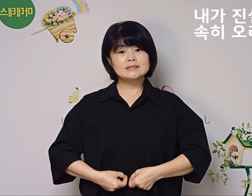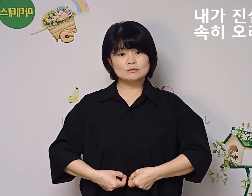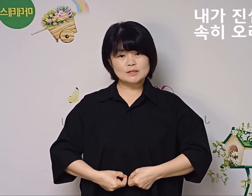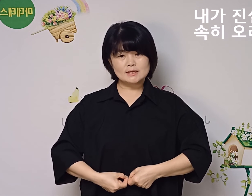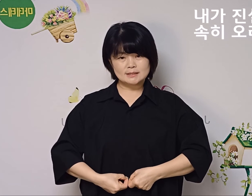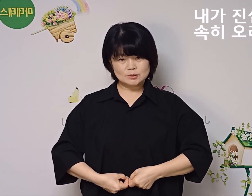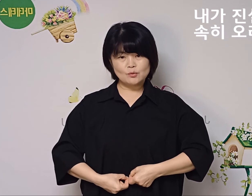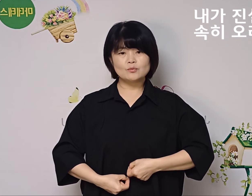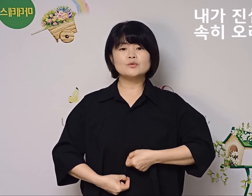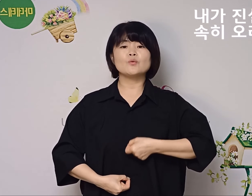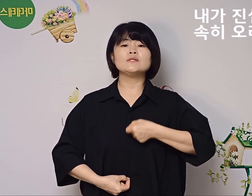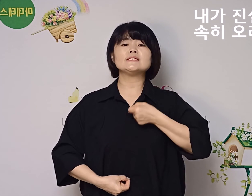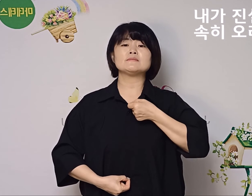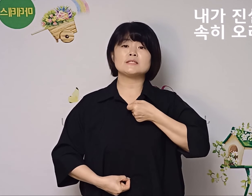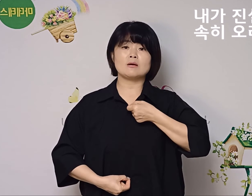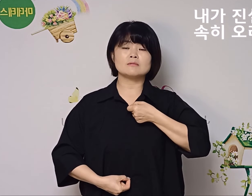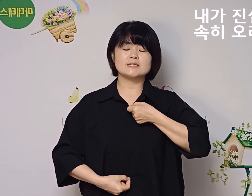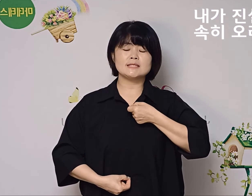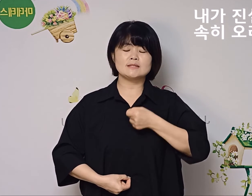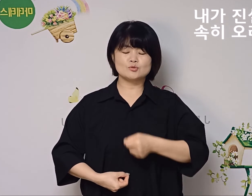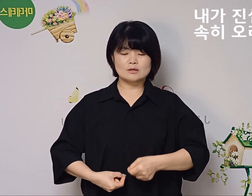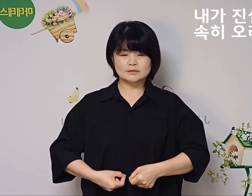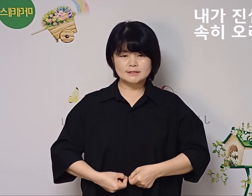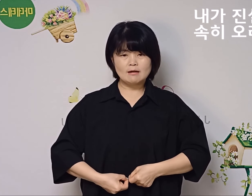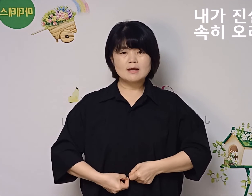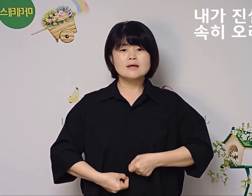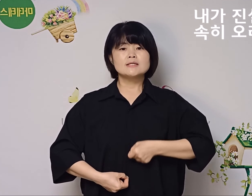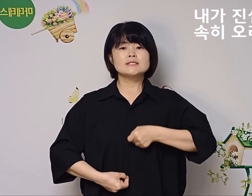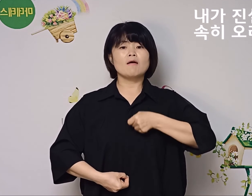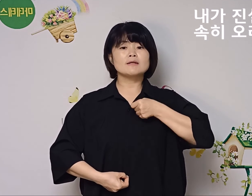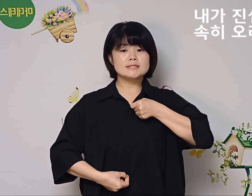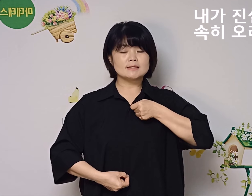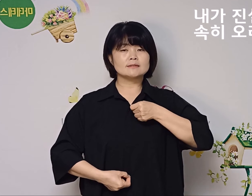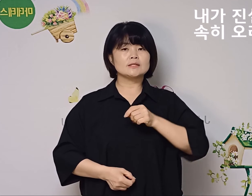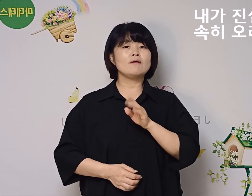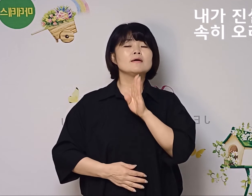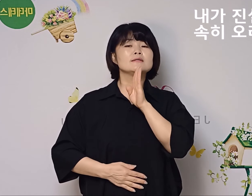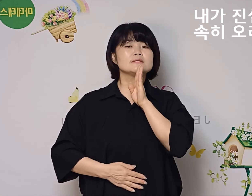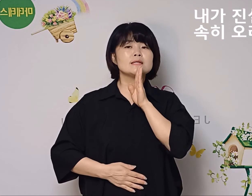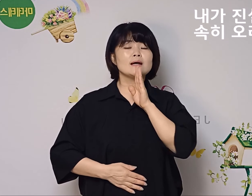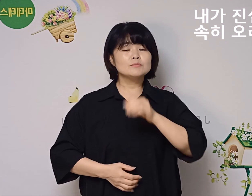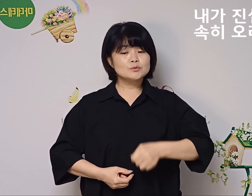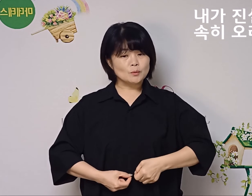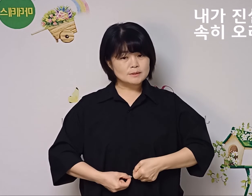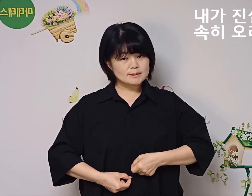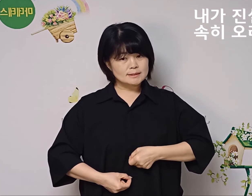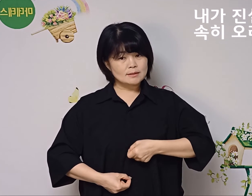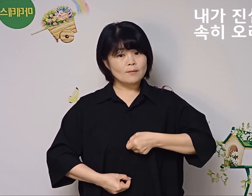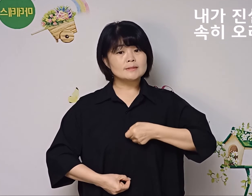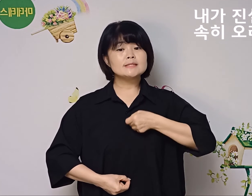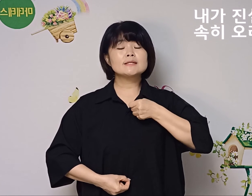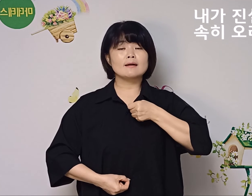잠근다고 생각하시고 위로 올리시면 정직이라는 수하거든요. 정직, 그쵸? 참으로